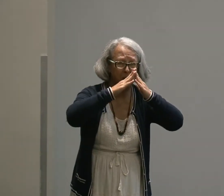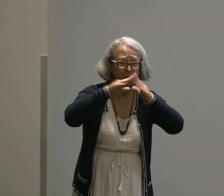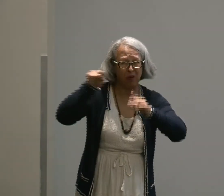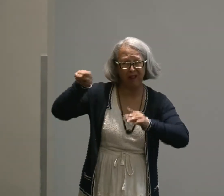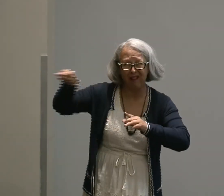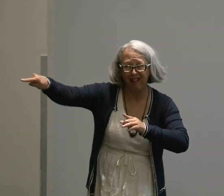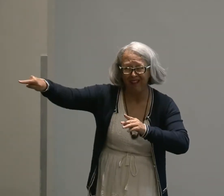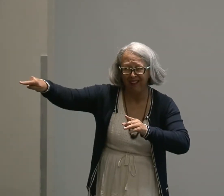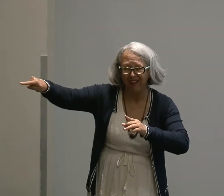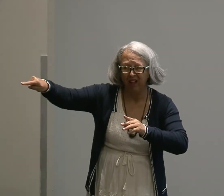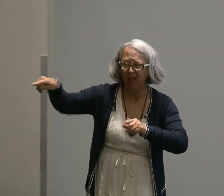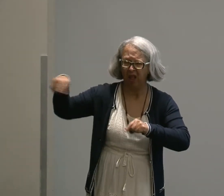reconhecimento?